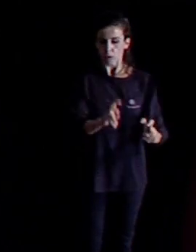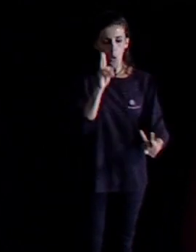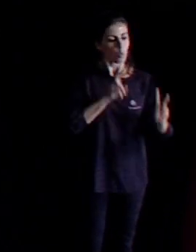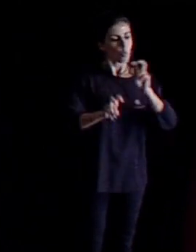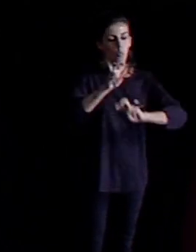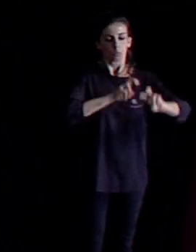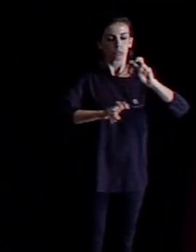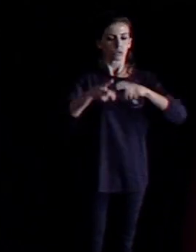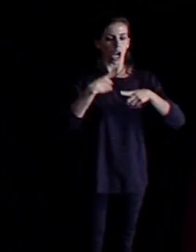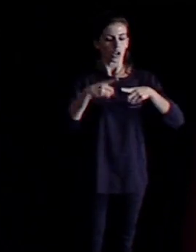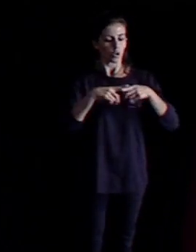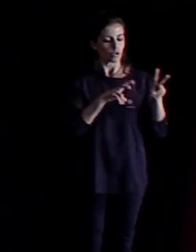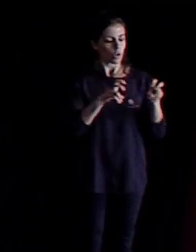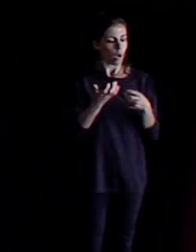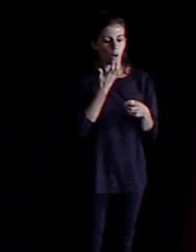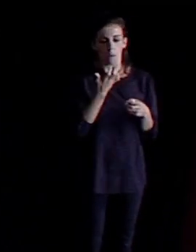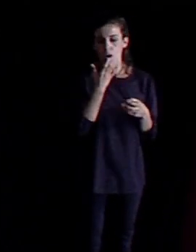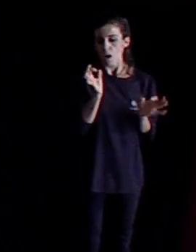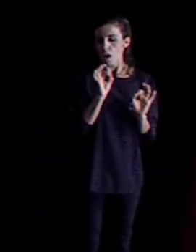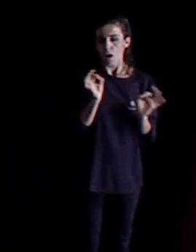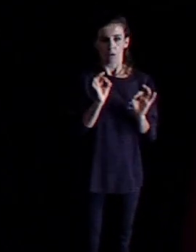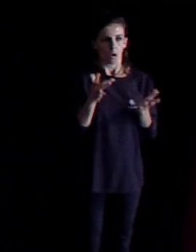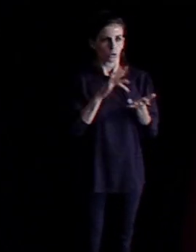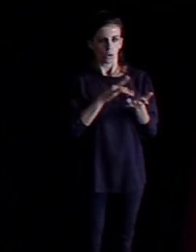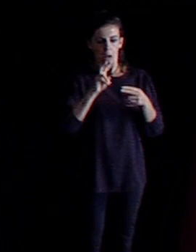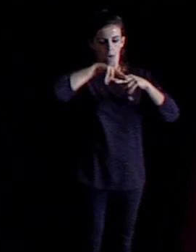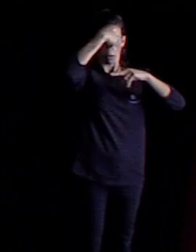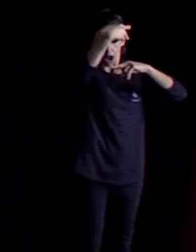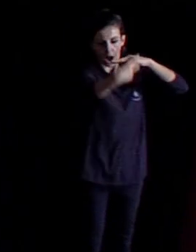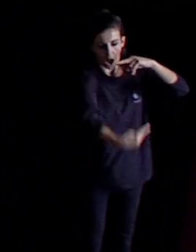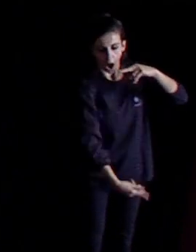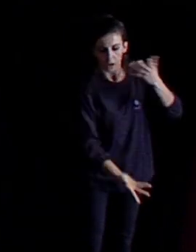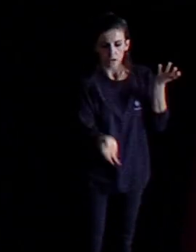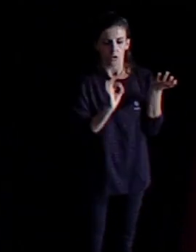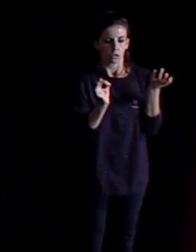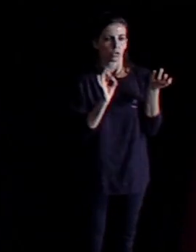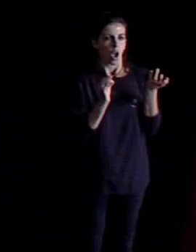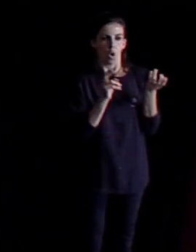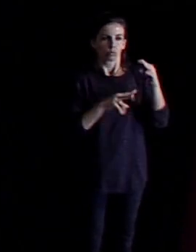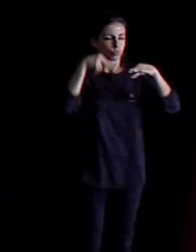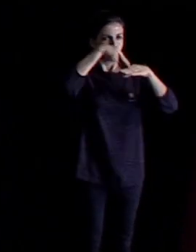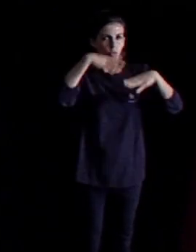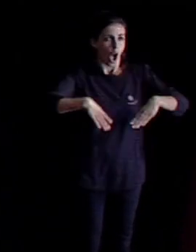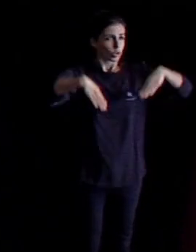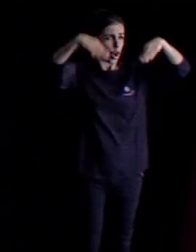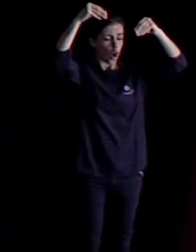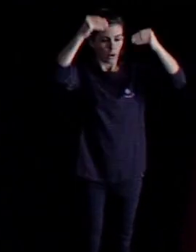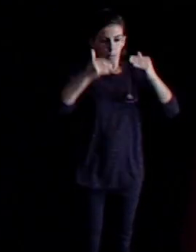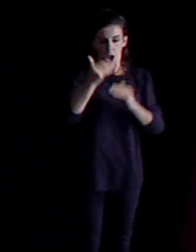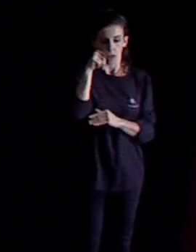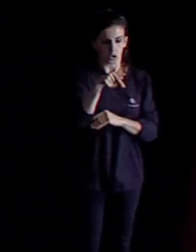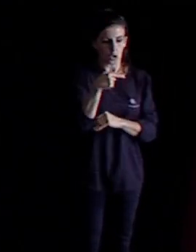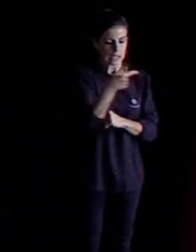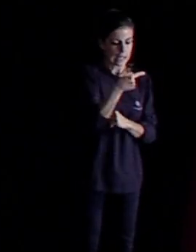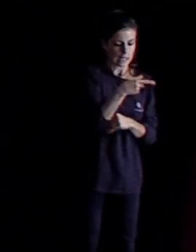típico que le encanta y disfruta tirándose de lo alto a la azotea o subiendo a la torre más alta. Eso no es negativo ni